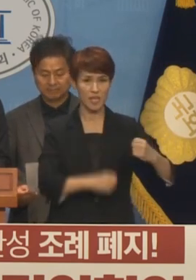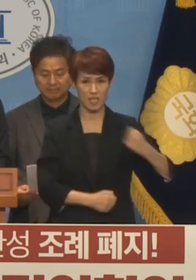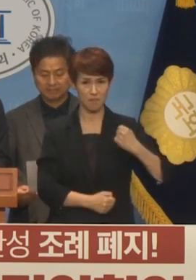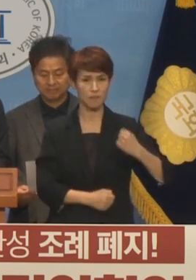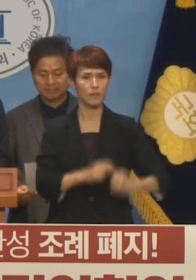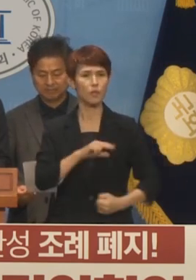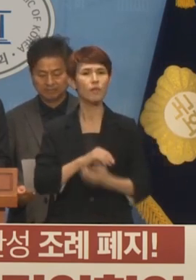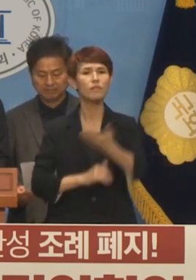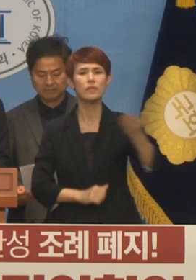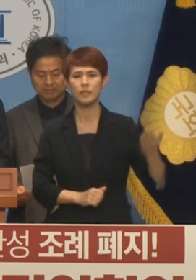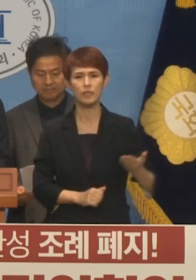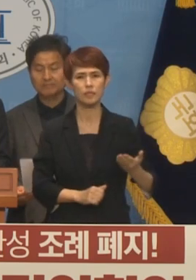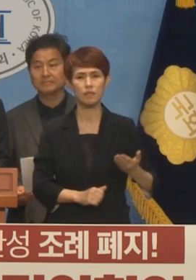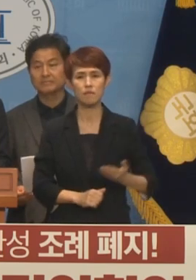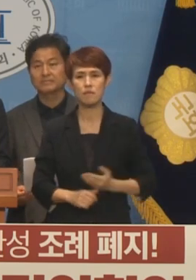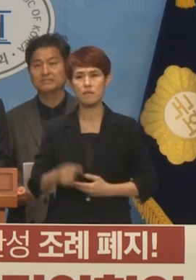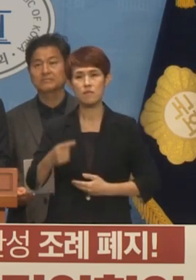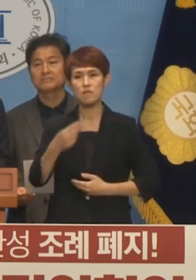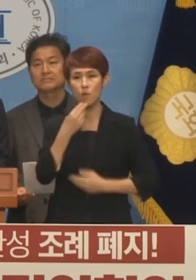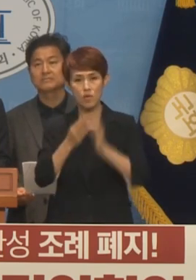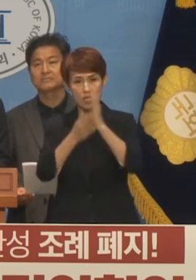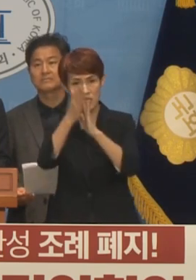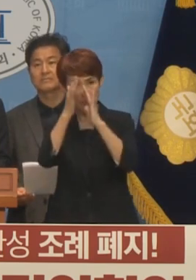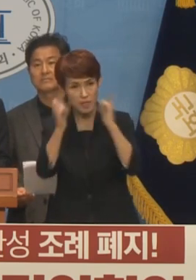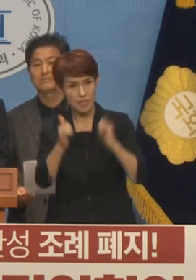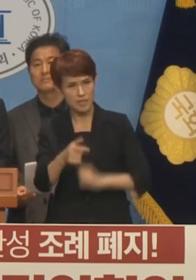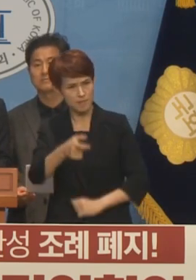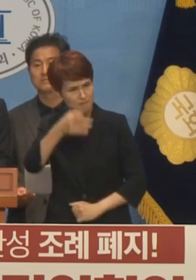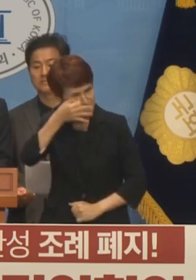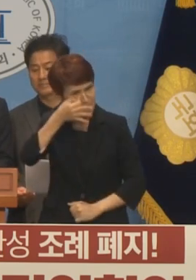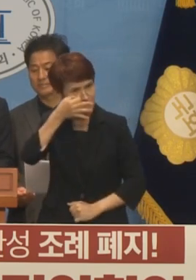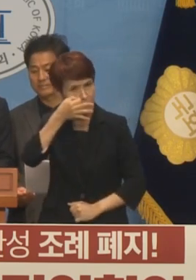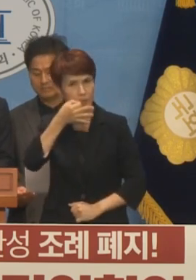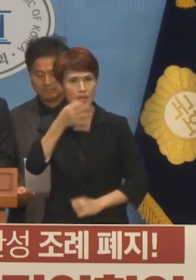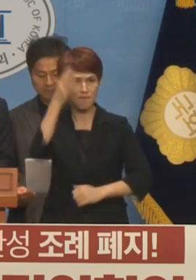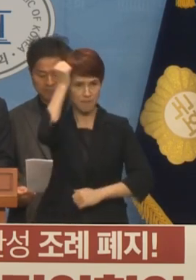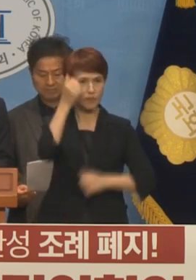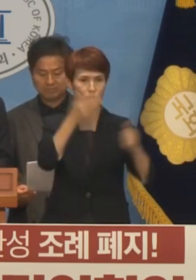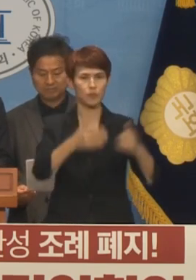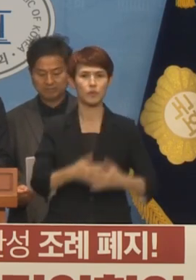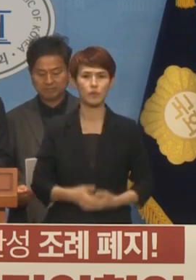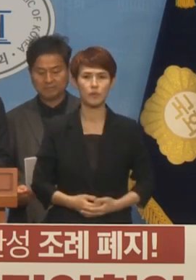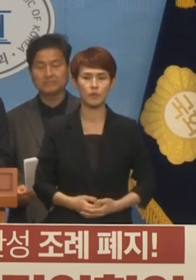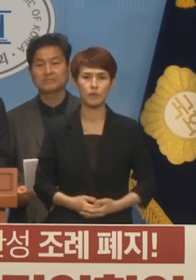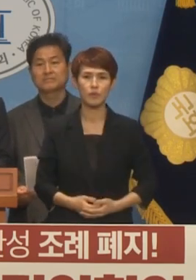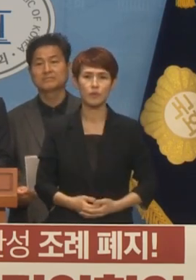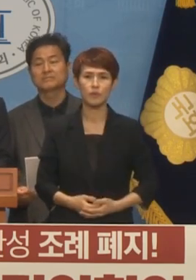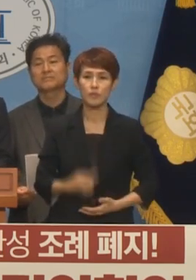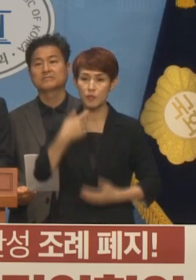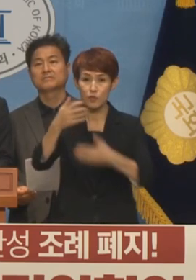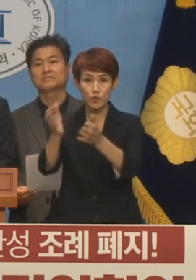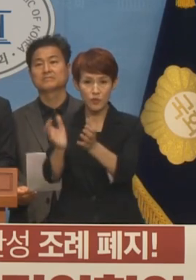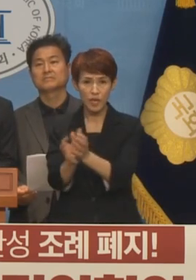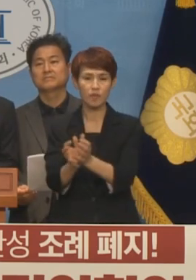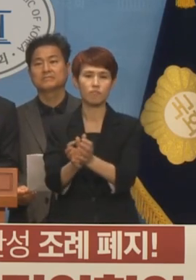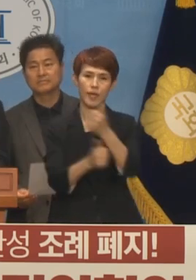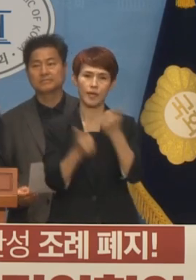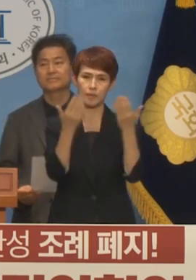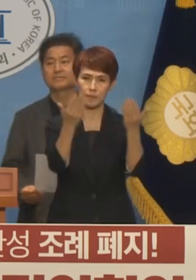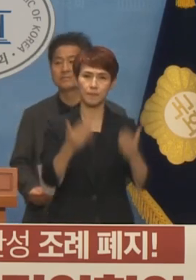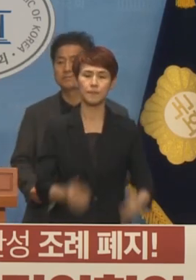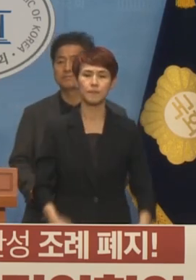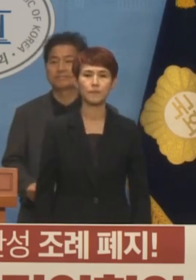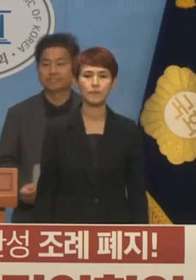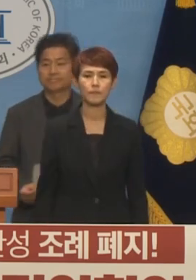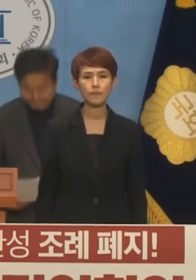소속 의원들을 천만 서울시민이 지켜보고 있음을 잊지 말아야 할 것입니다. 더불어민주당 서울특별시당 서울시 바로잡기 위원회 이상입니다.